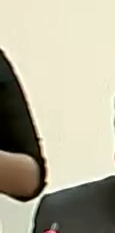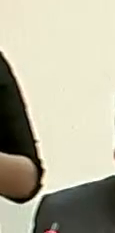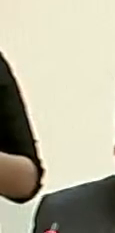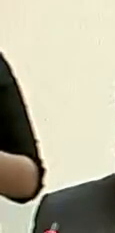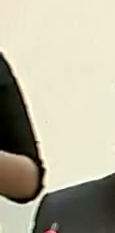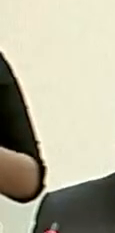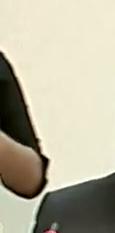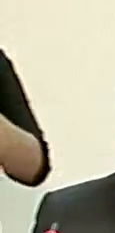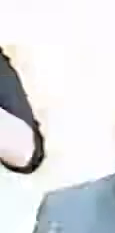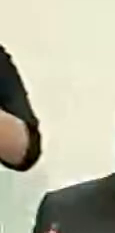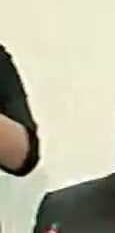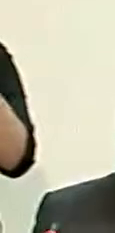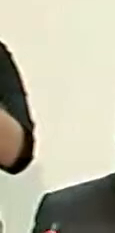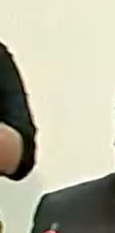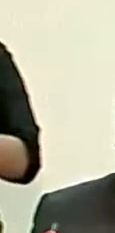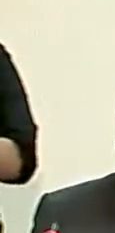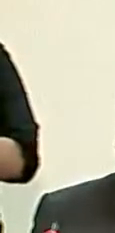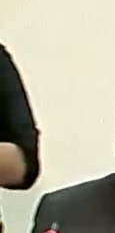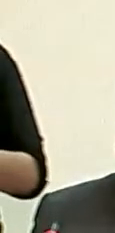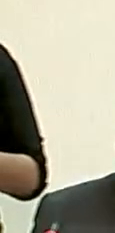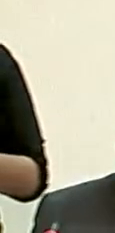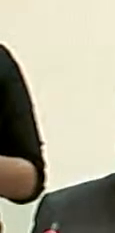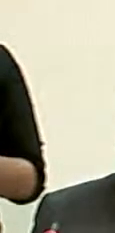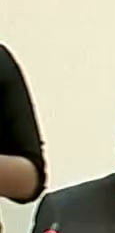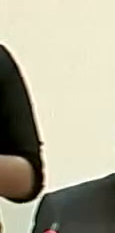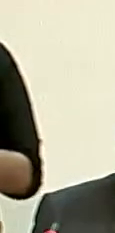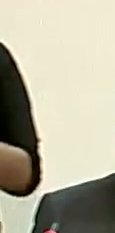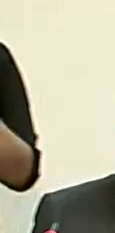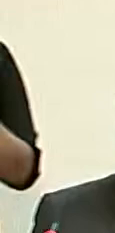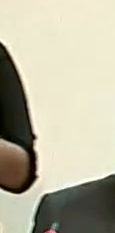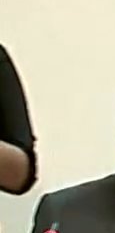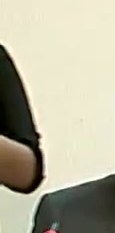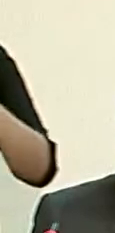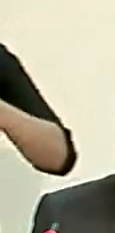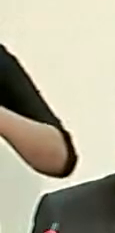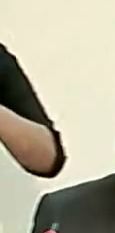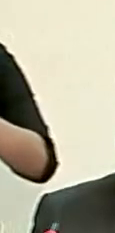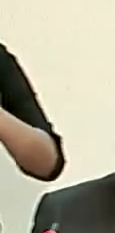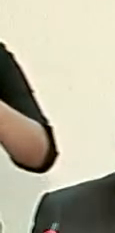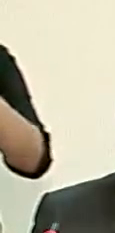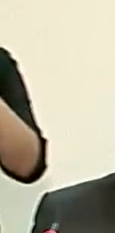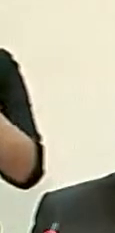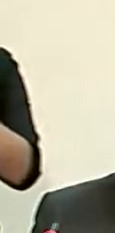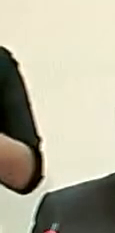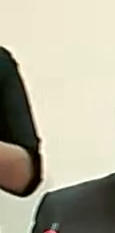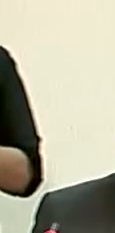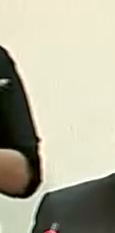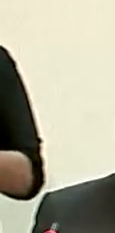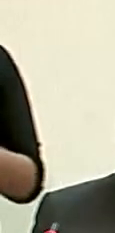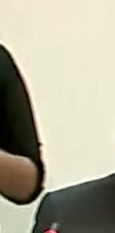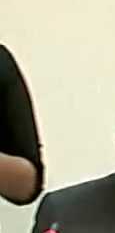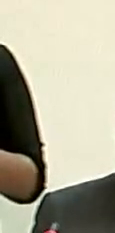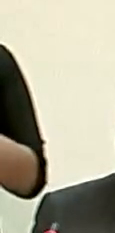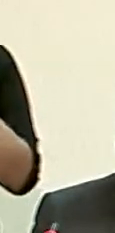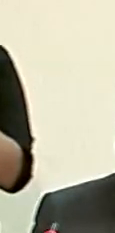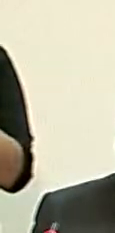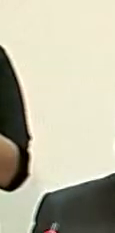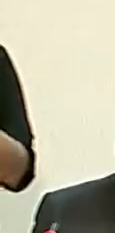por diferentes partidos políticos como una, un proyecto que podría ser prioritario para ellos. Todo